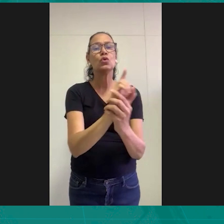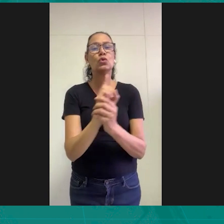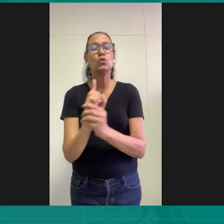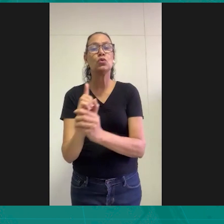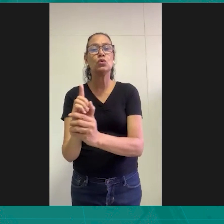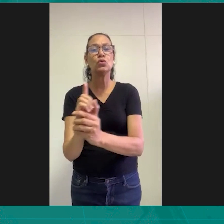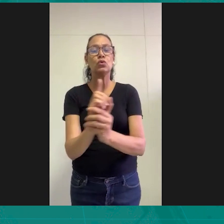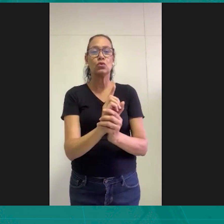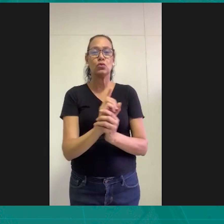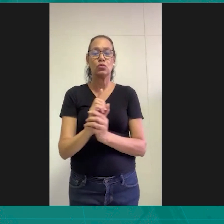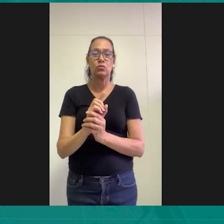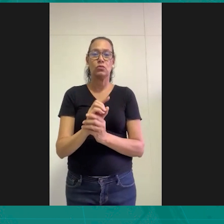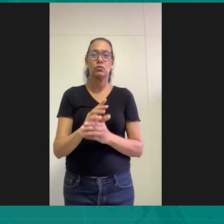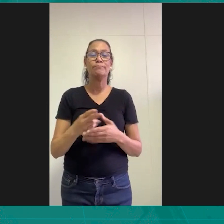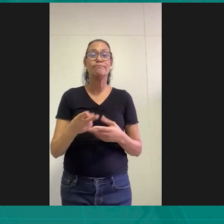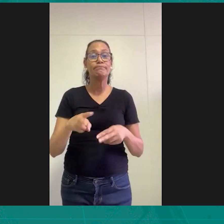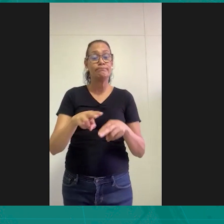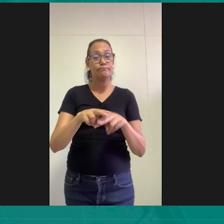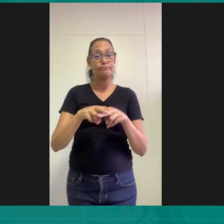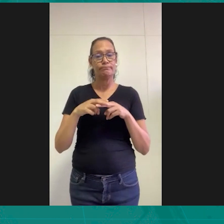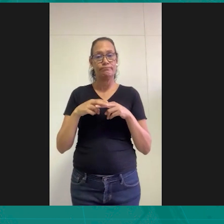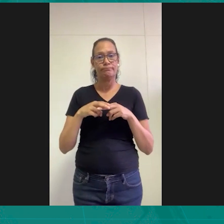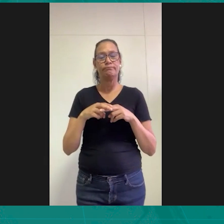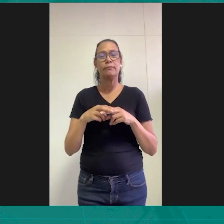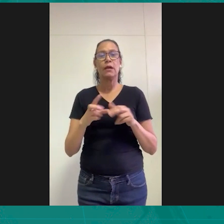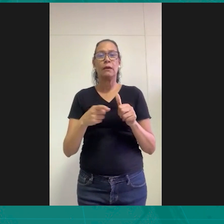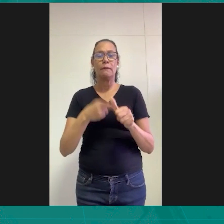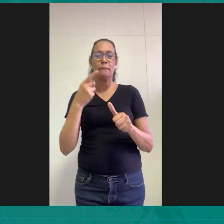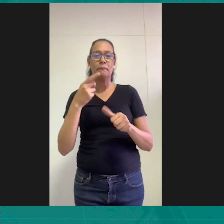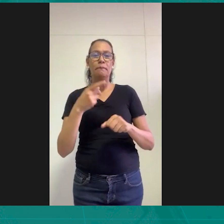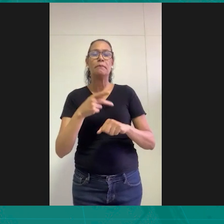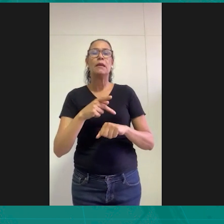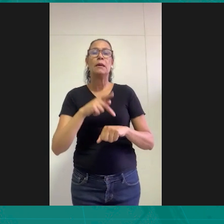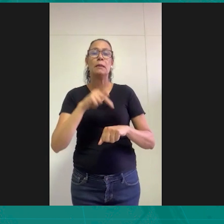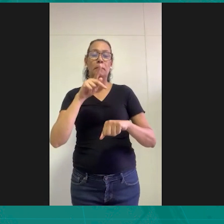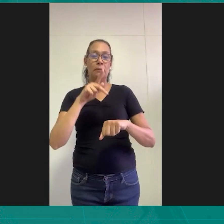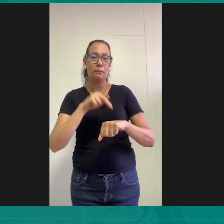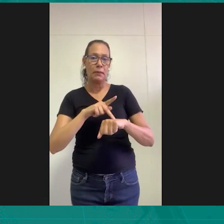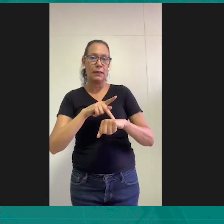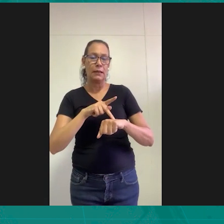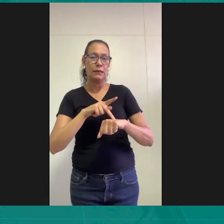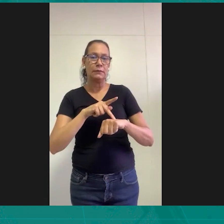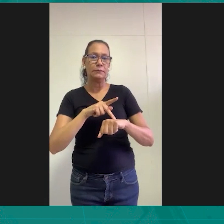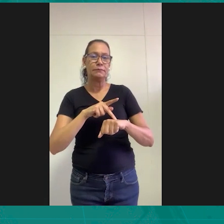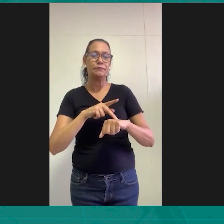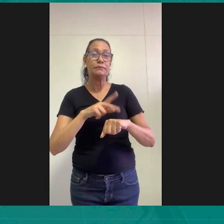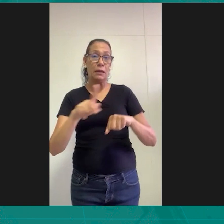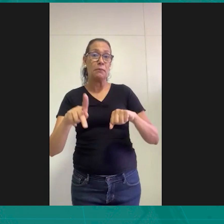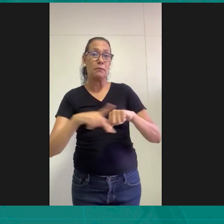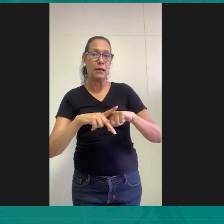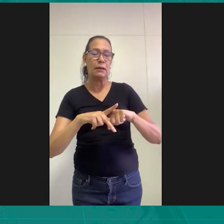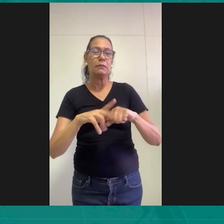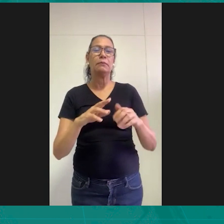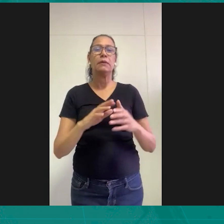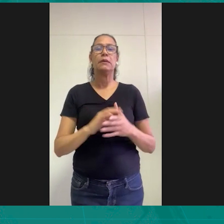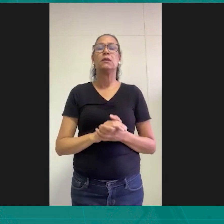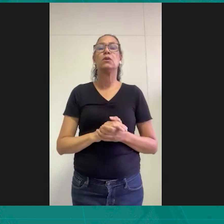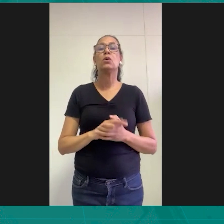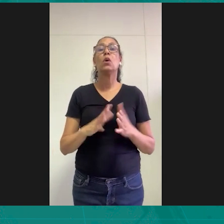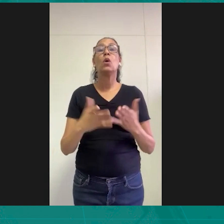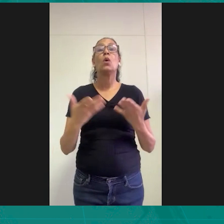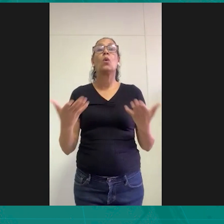e 1 Pedro, capítulo 2, versículo 5, mostra quem é o material da